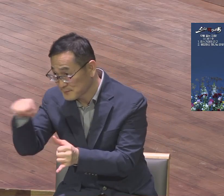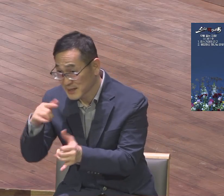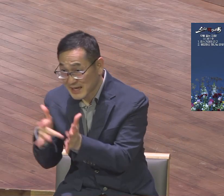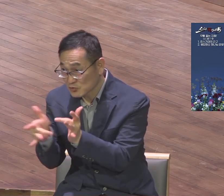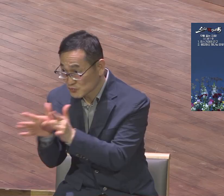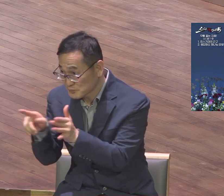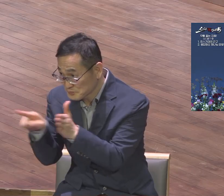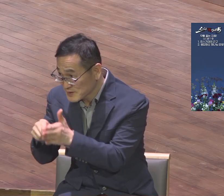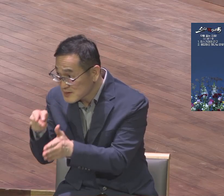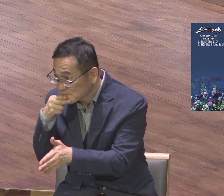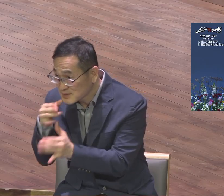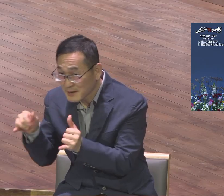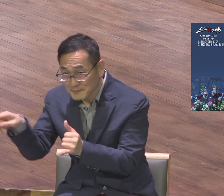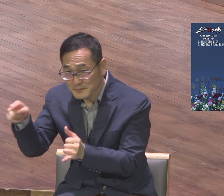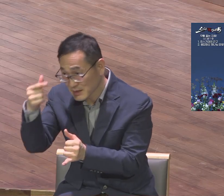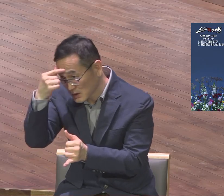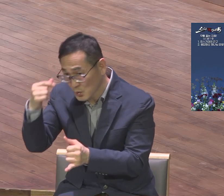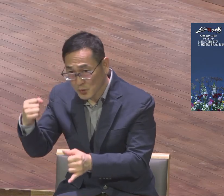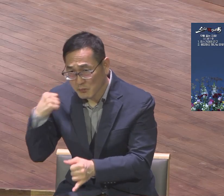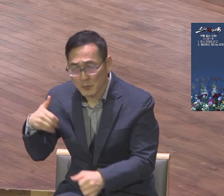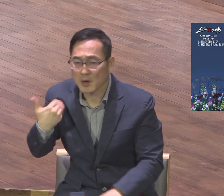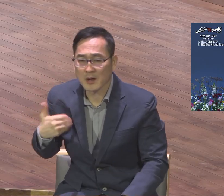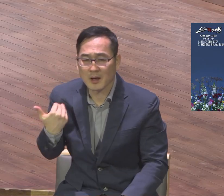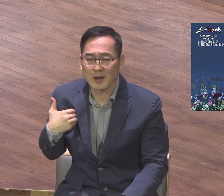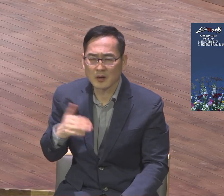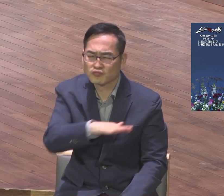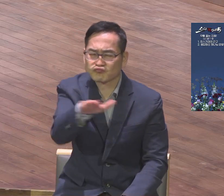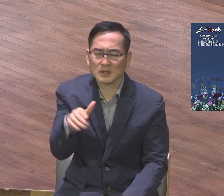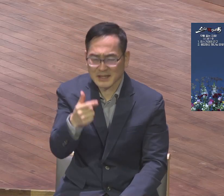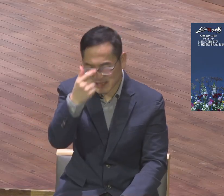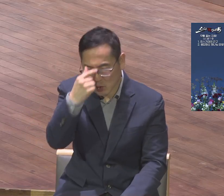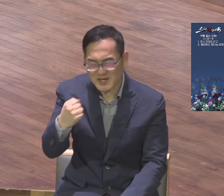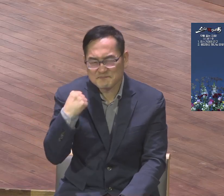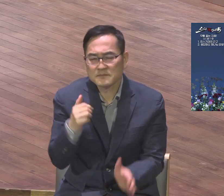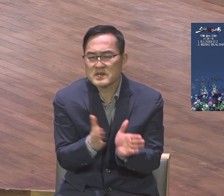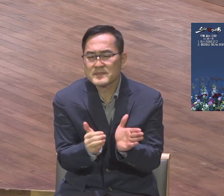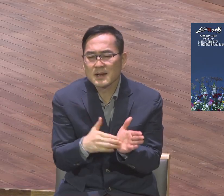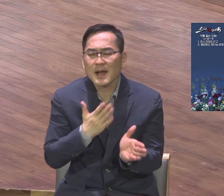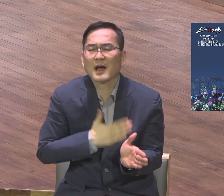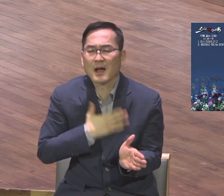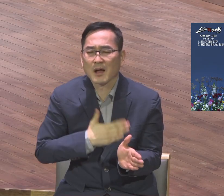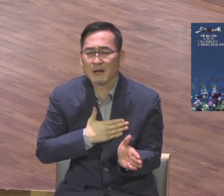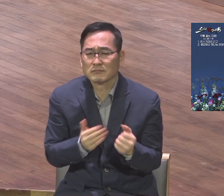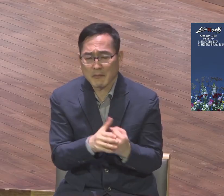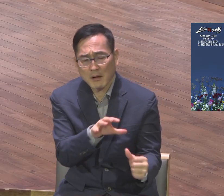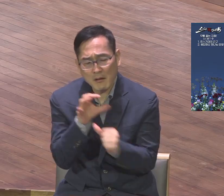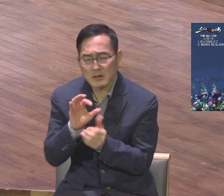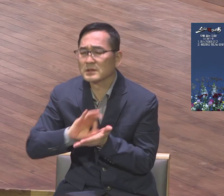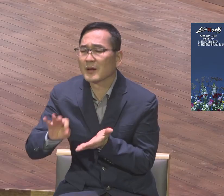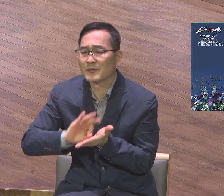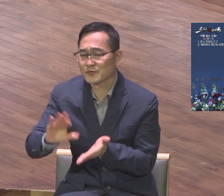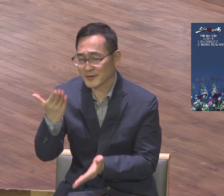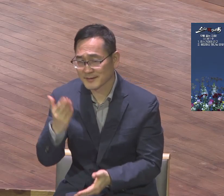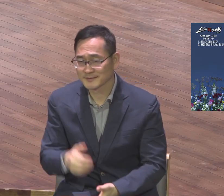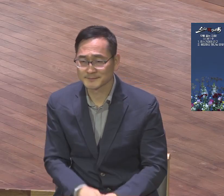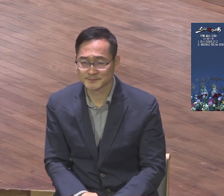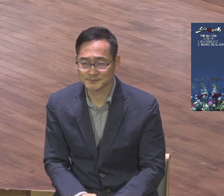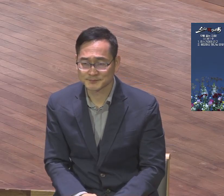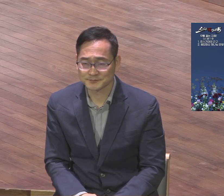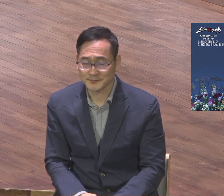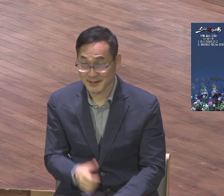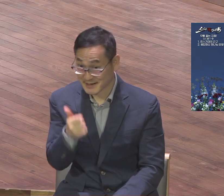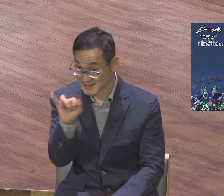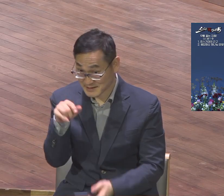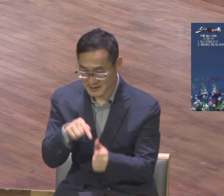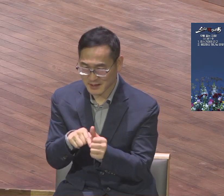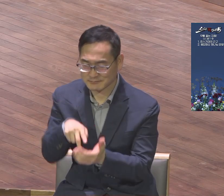거예요. 히스기야는 절대 위기 가운데 하나님 앞에 무릎을 꿇었고 그 결과